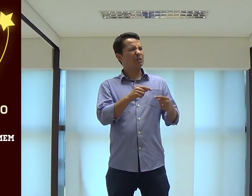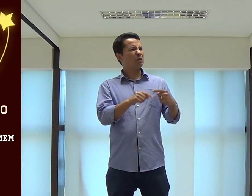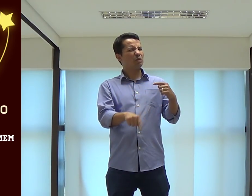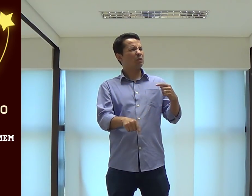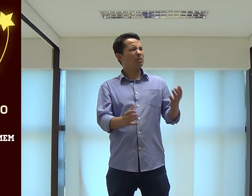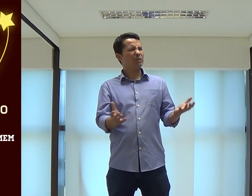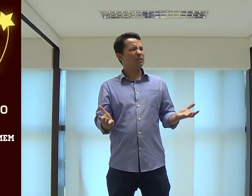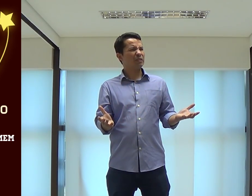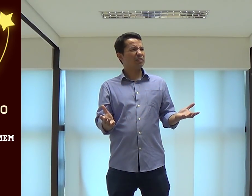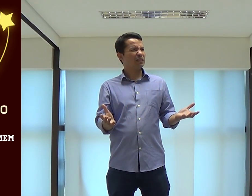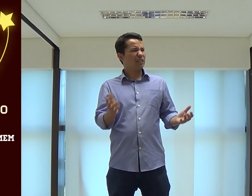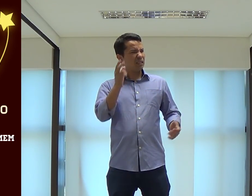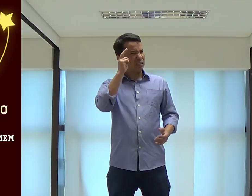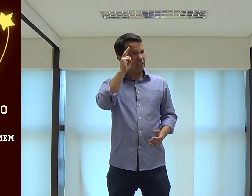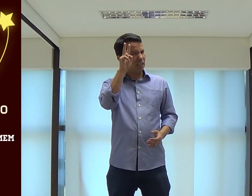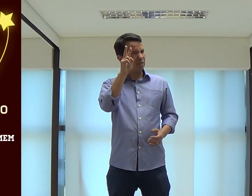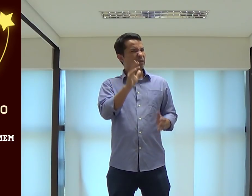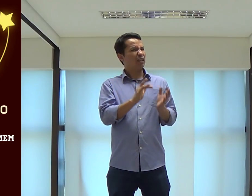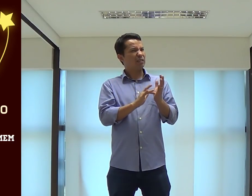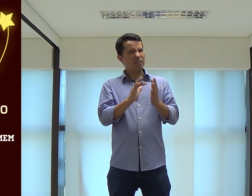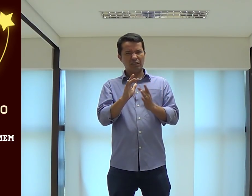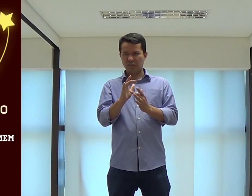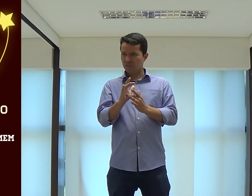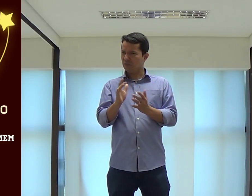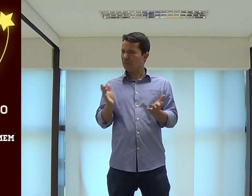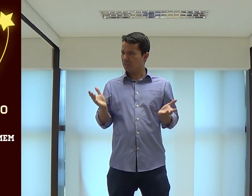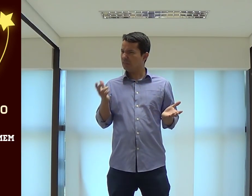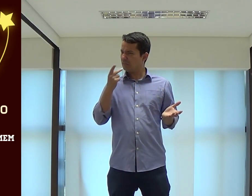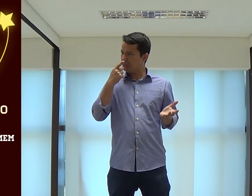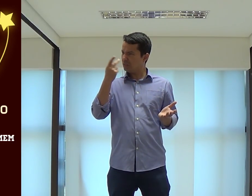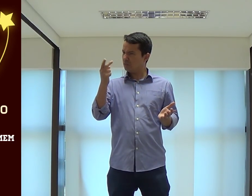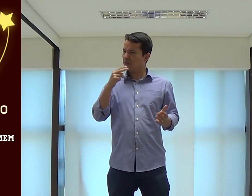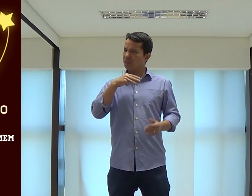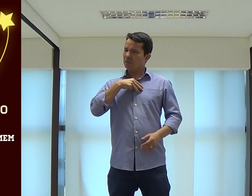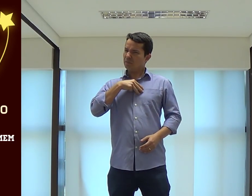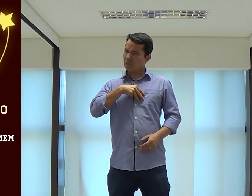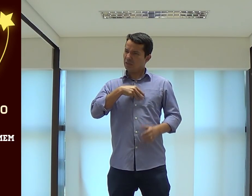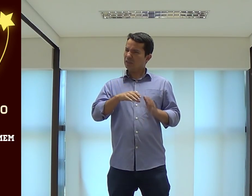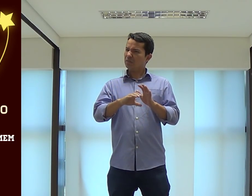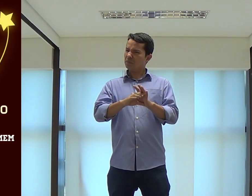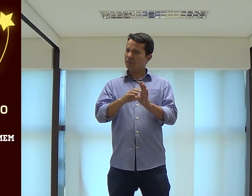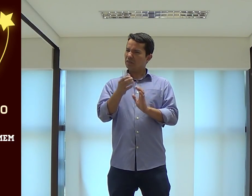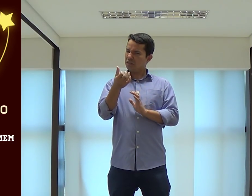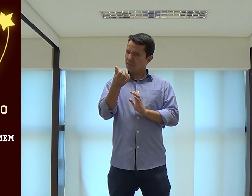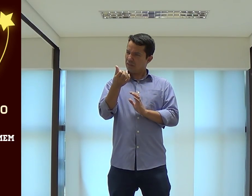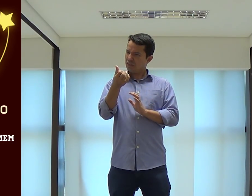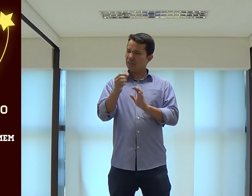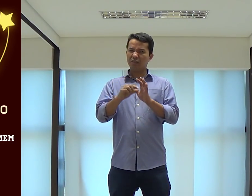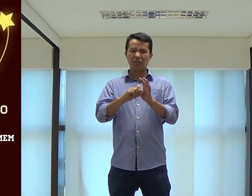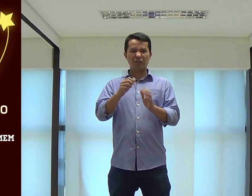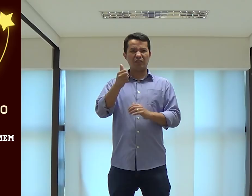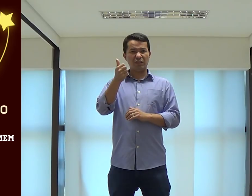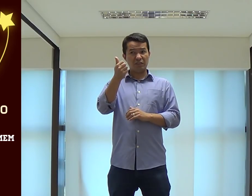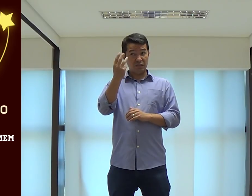Me desculpa, isso não está certo aqui dentro da igreja. Lembre de Jesus, o que ele falou em Mateus capítulo